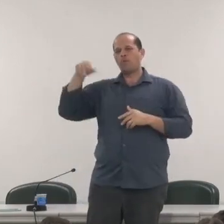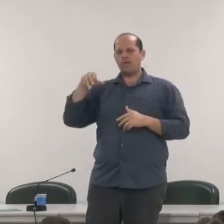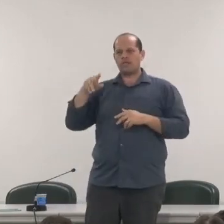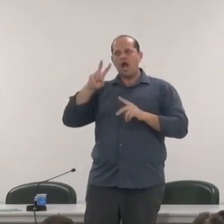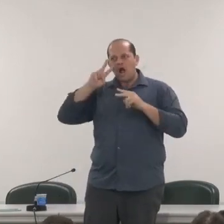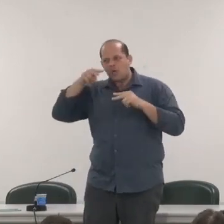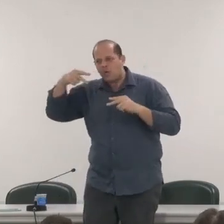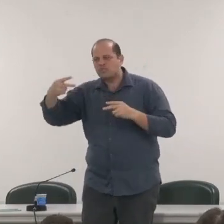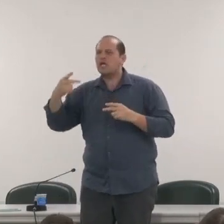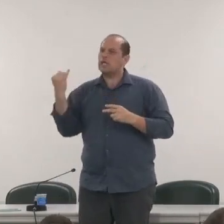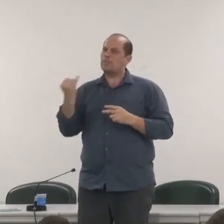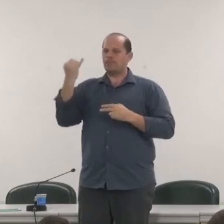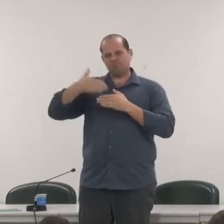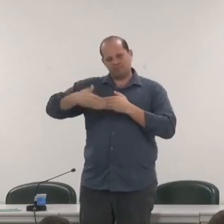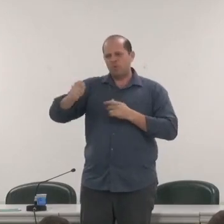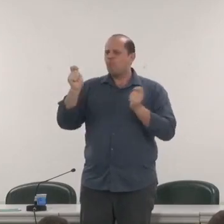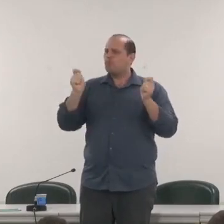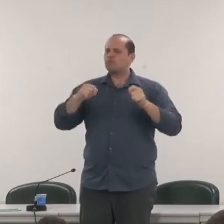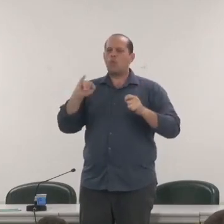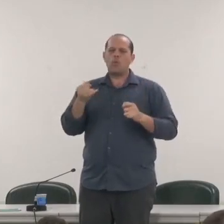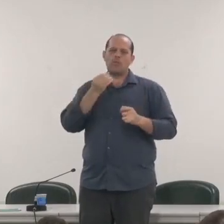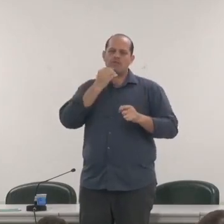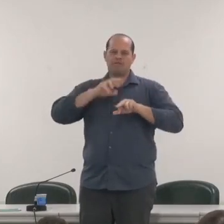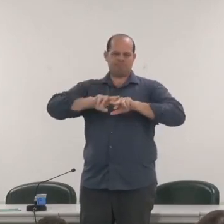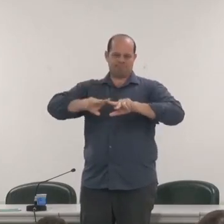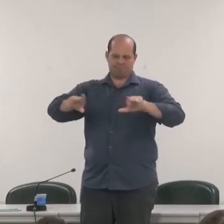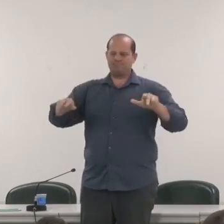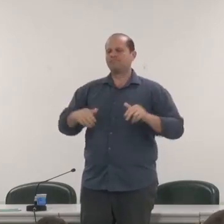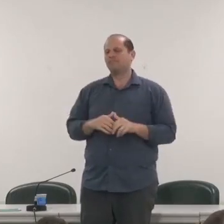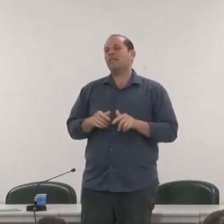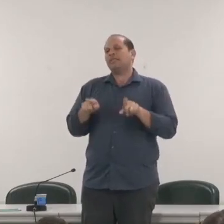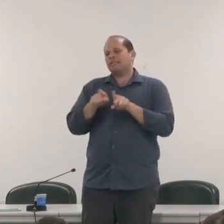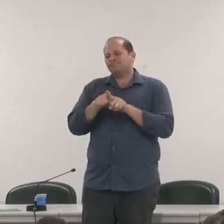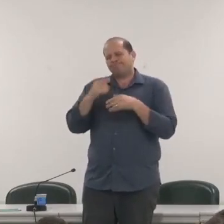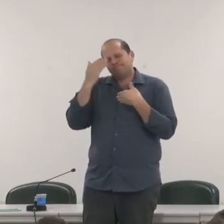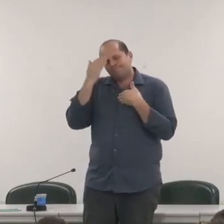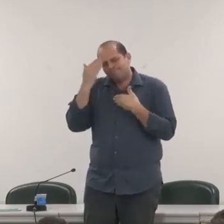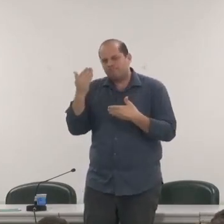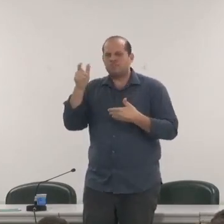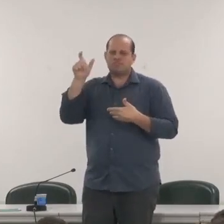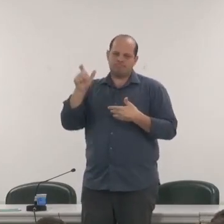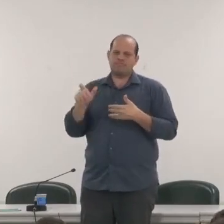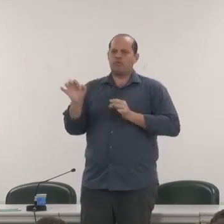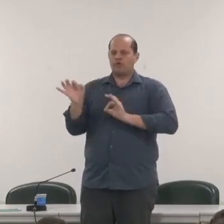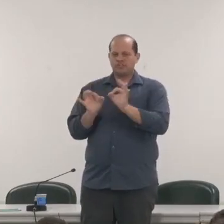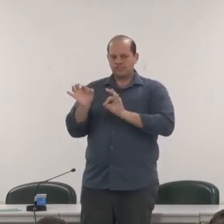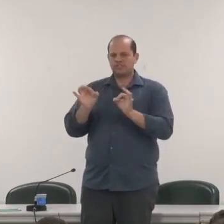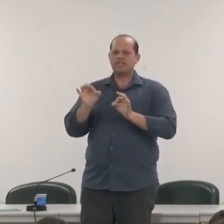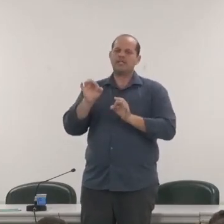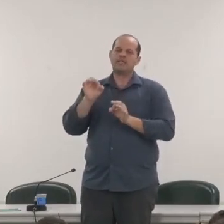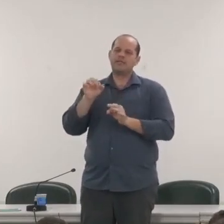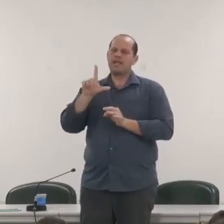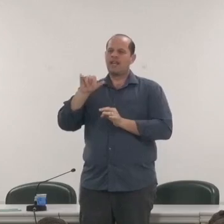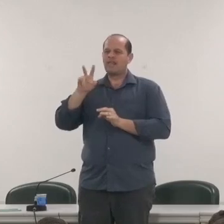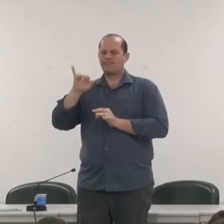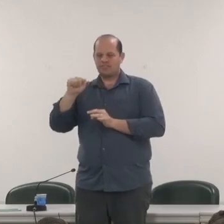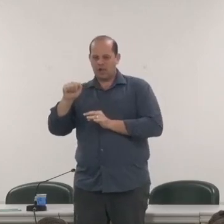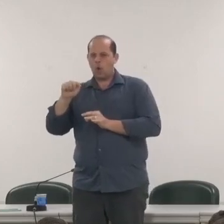outra modalidade de língua que às vezes acabam sendo ignoradas. Então, espero que esse seja o primeiro de muitos. Agradeço demais a oportunidade de estar